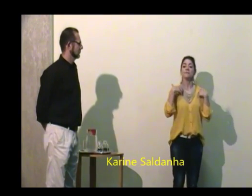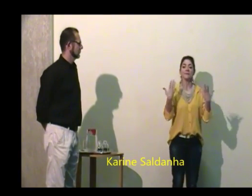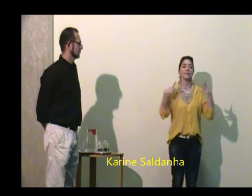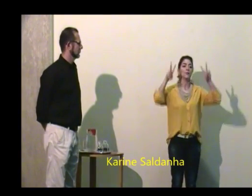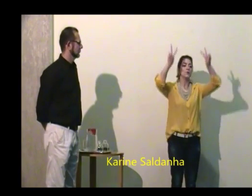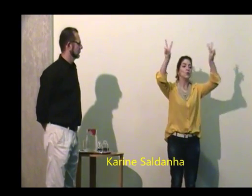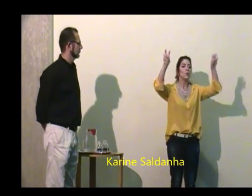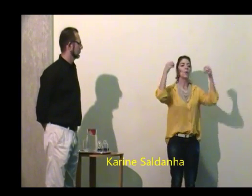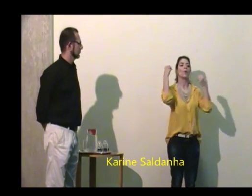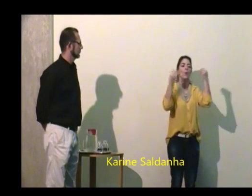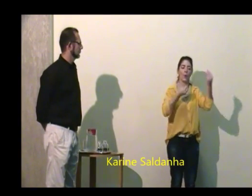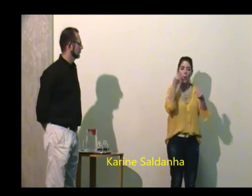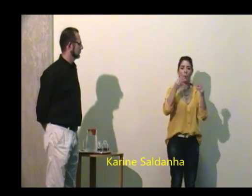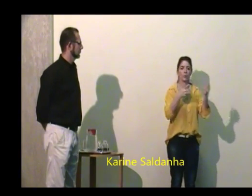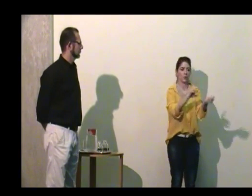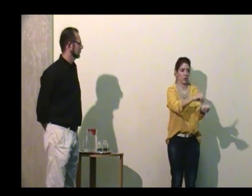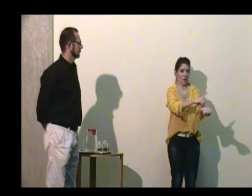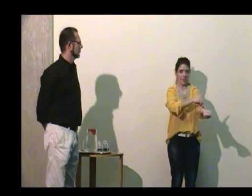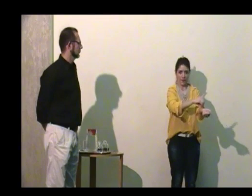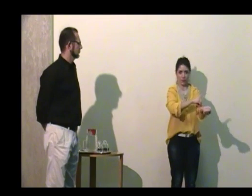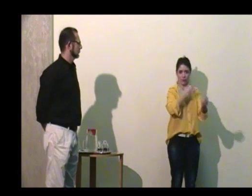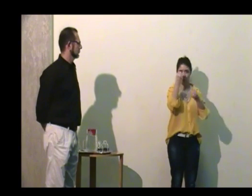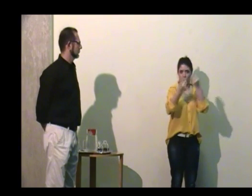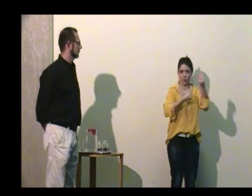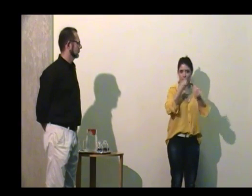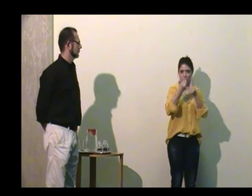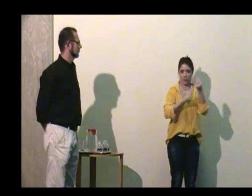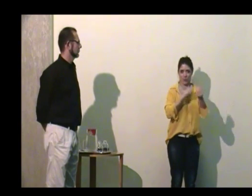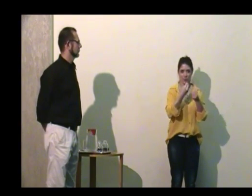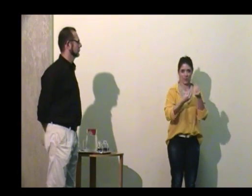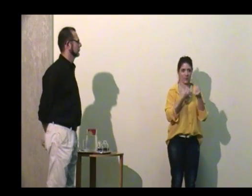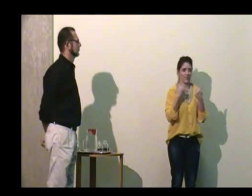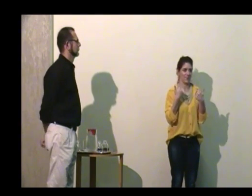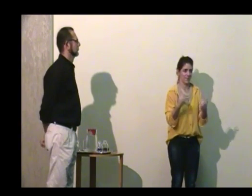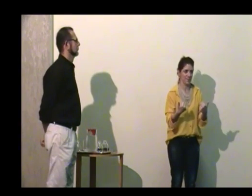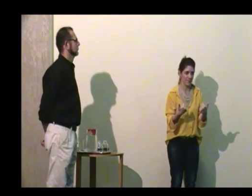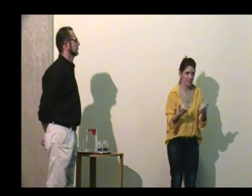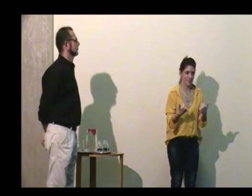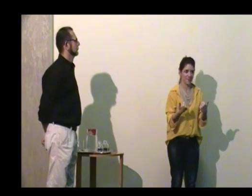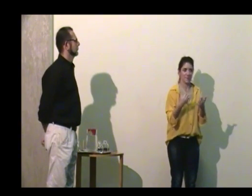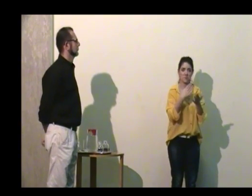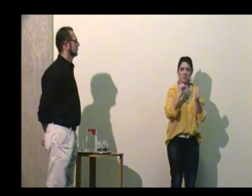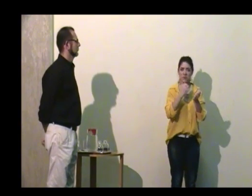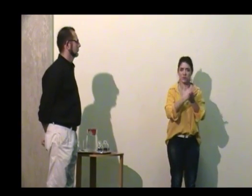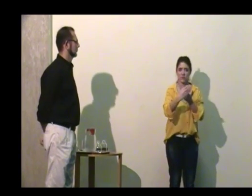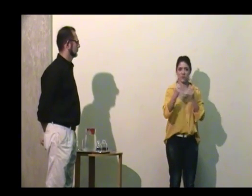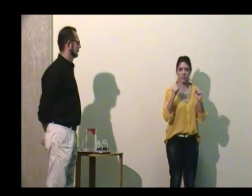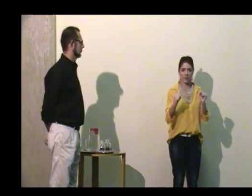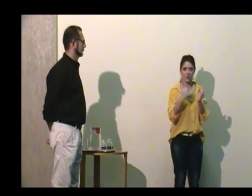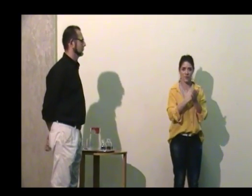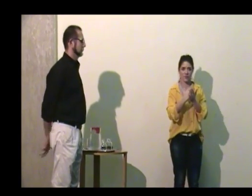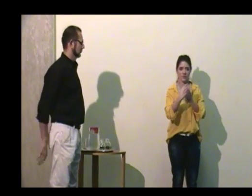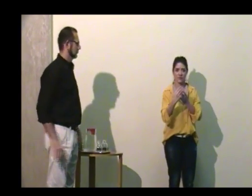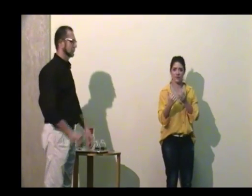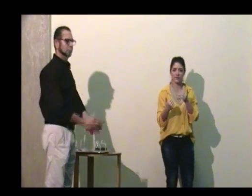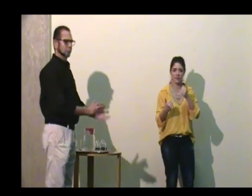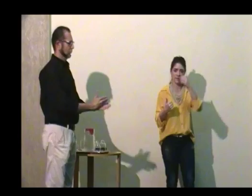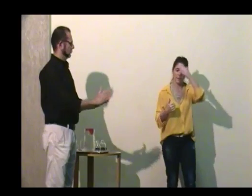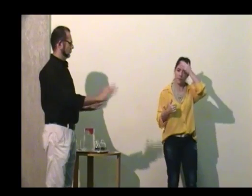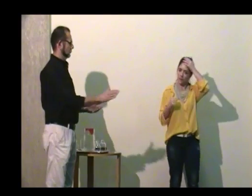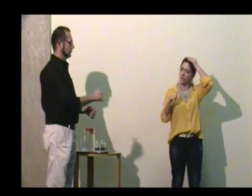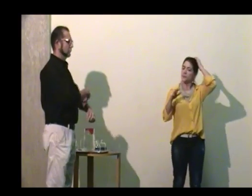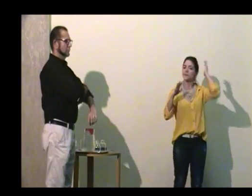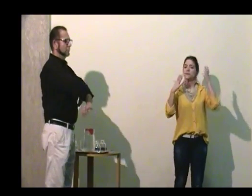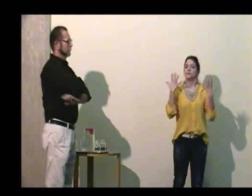Bom, esse é meu sinal. E hoje nós vamos falar sobre diabetes. Como é que é isso, o que que